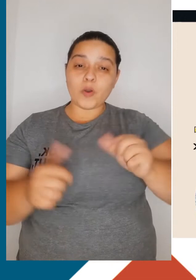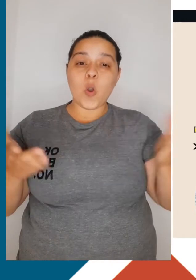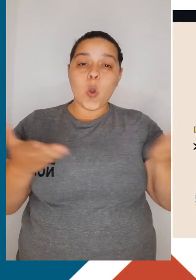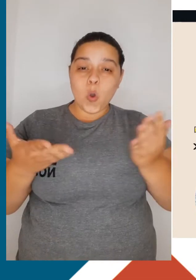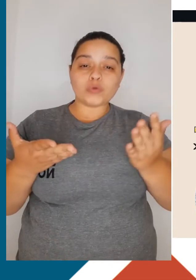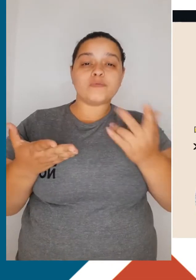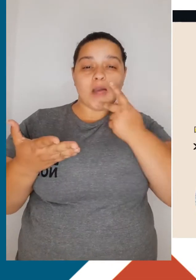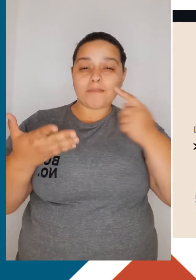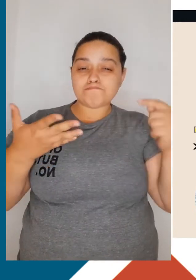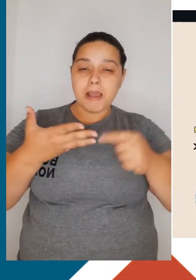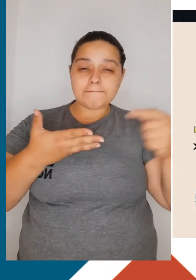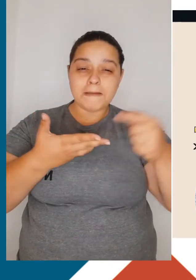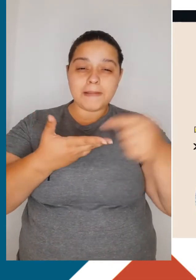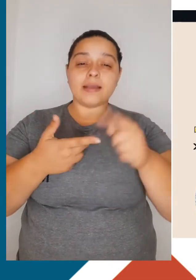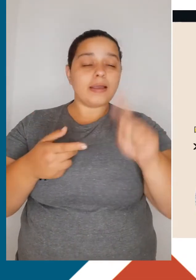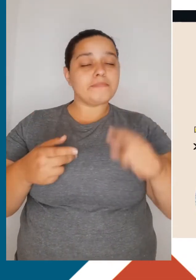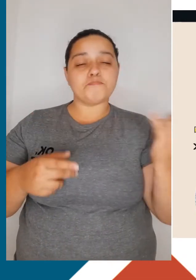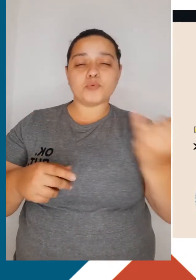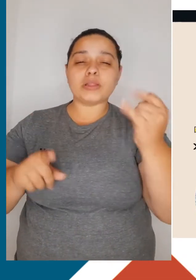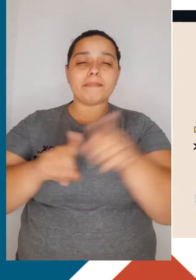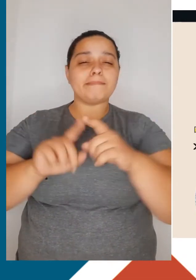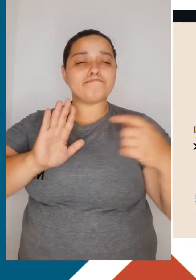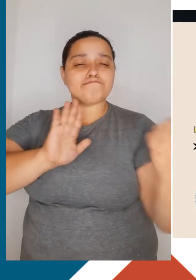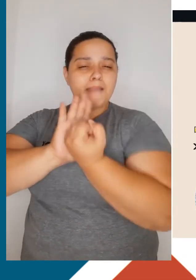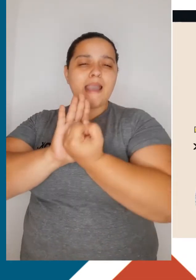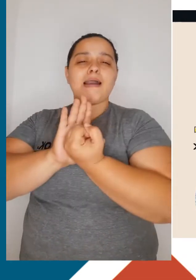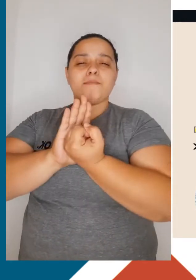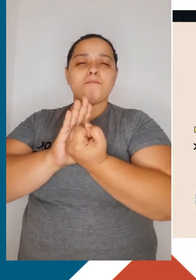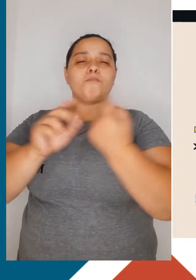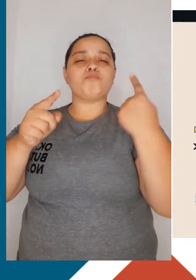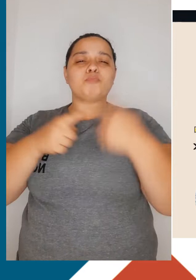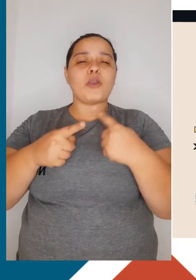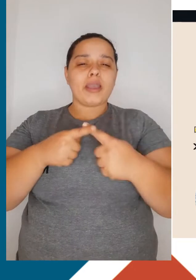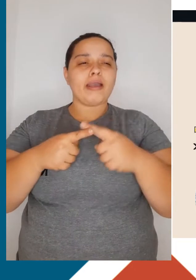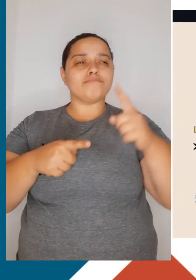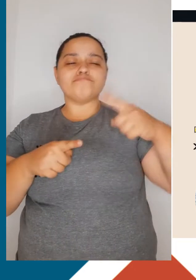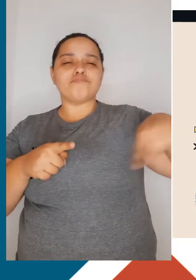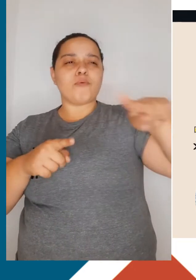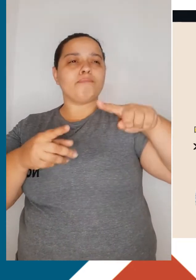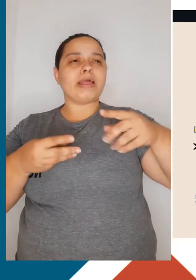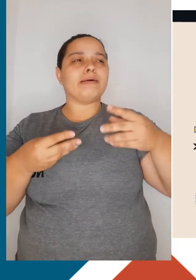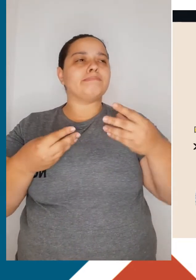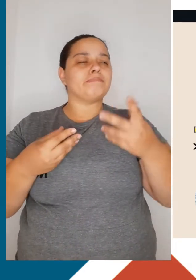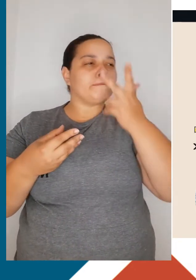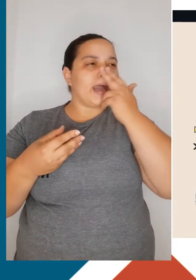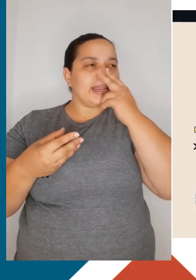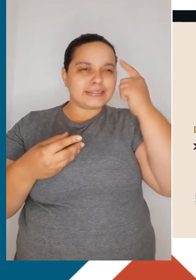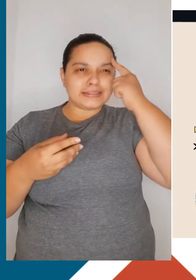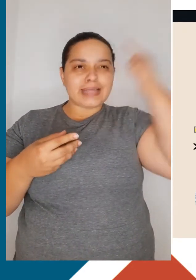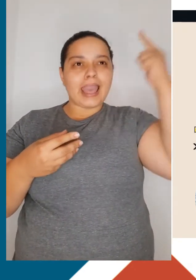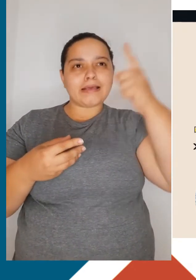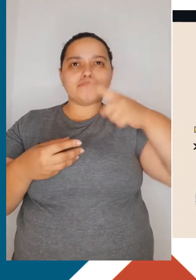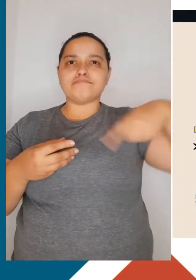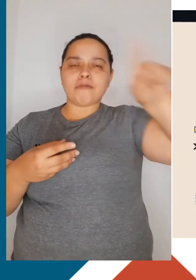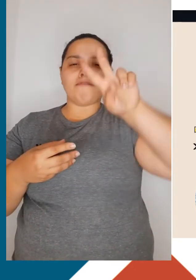vai abordar nessa aula são tão importantes e impactantes que elas também vão ser levadas, né? Vão ser